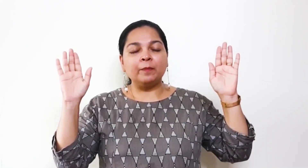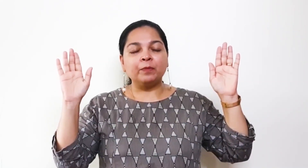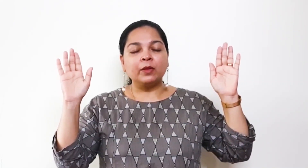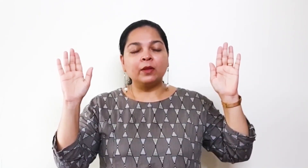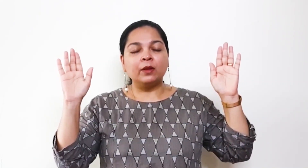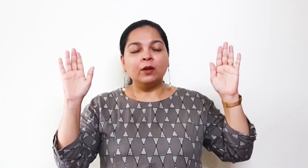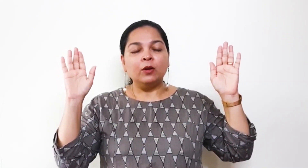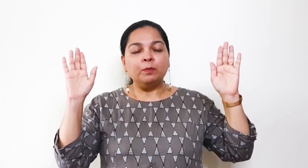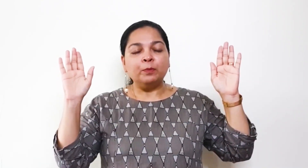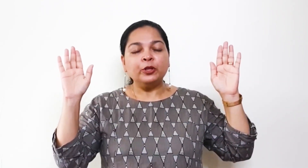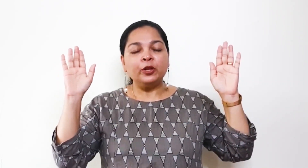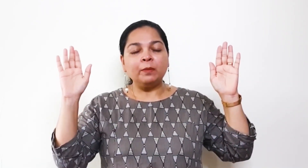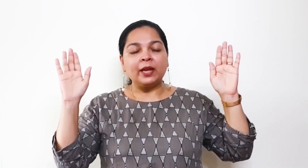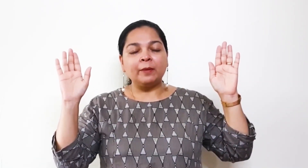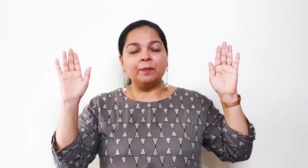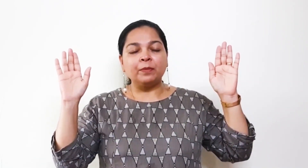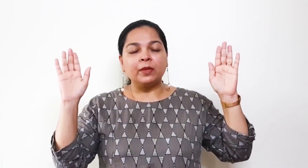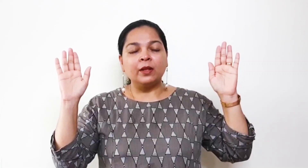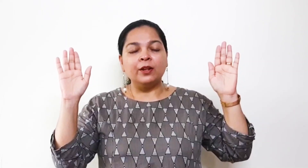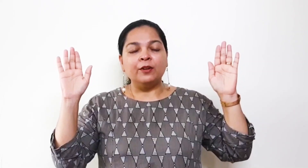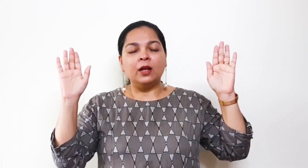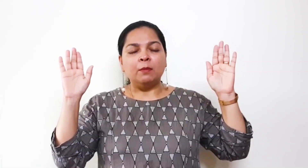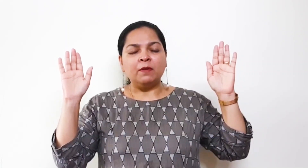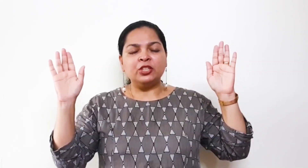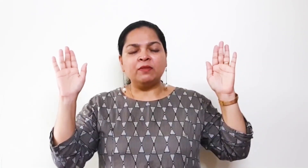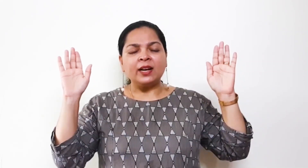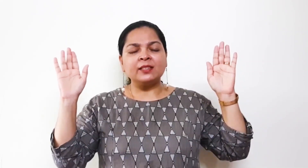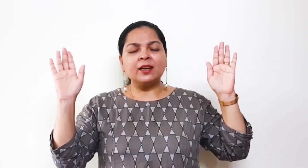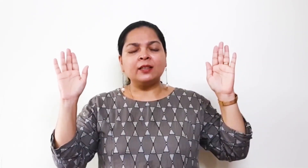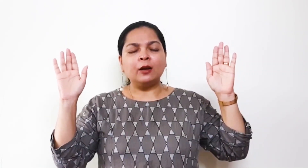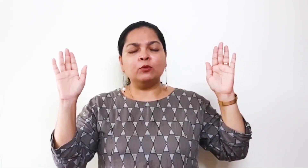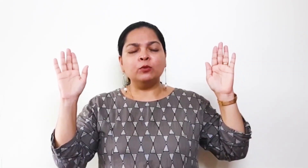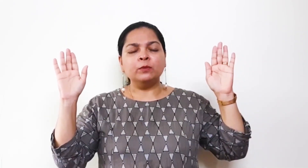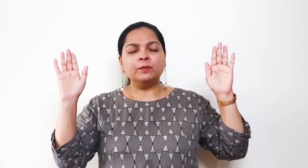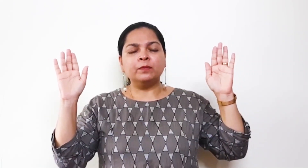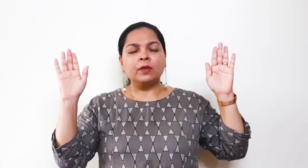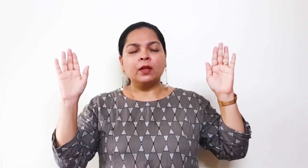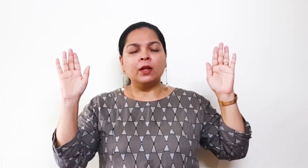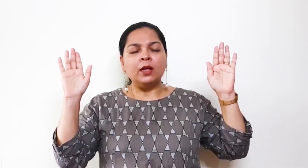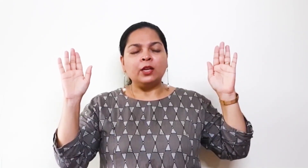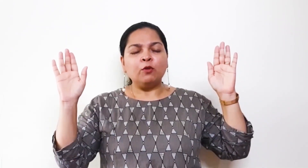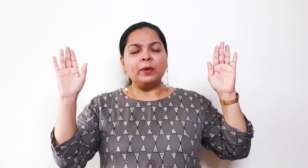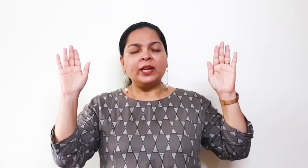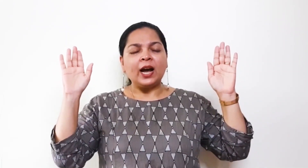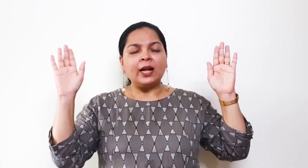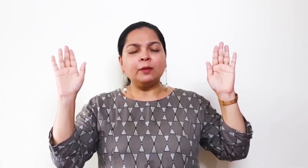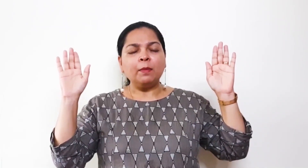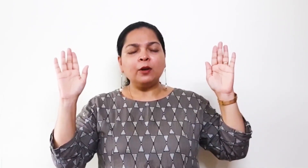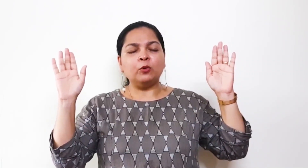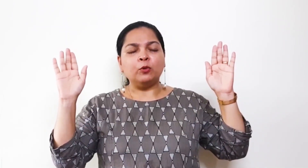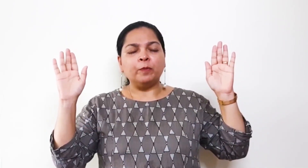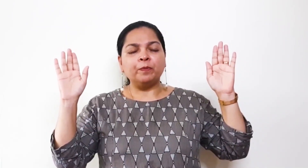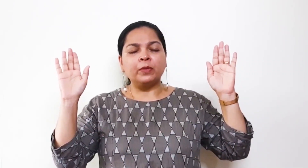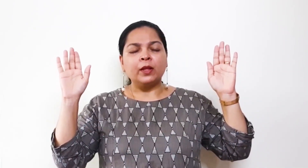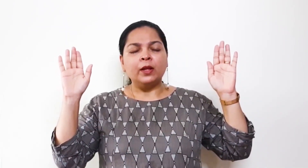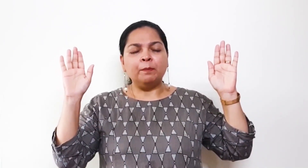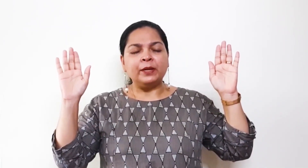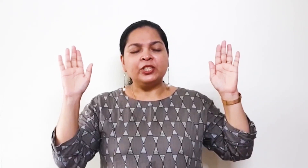के पुत्र में मैं विश्वास करता हूँ कि वो मेरी आत्मा